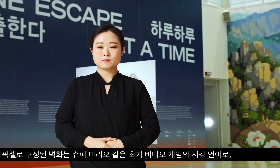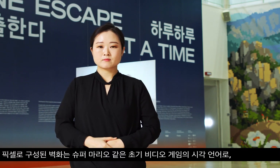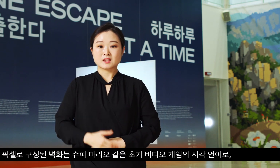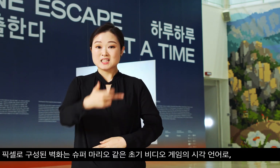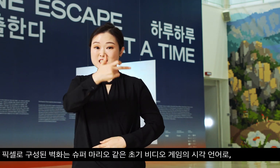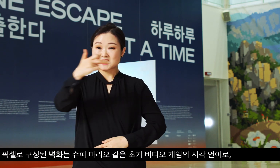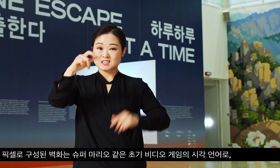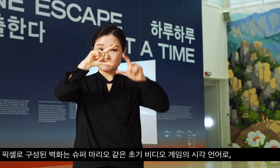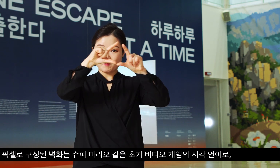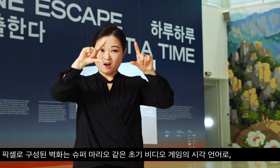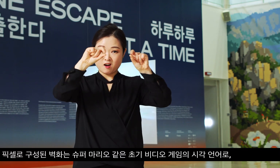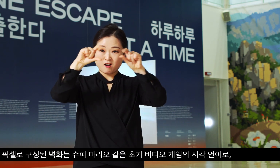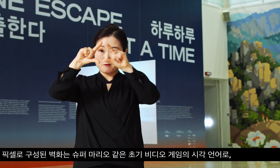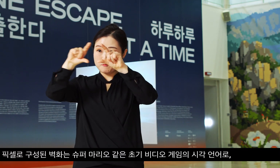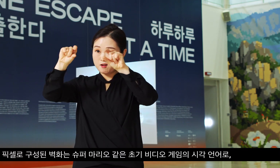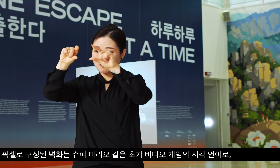큼직한 픽셀로 구성된 벽화는